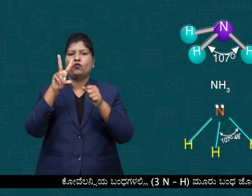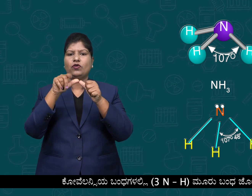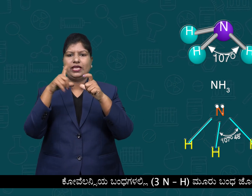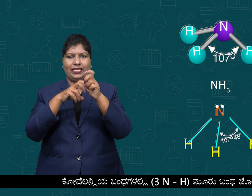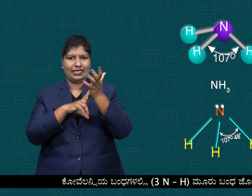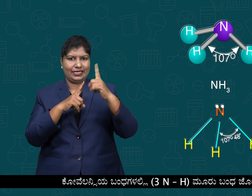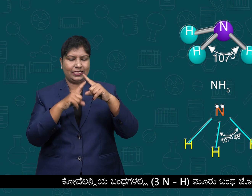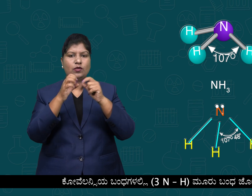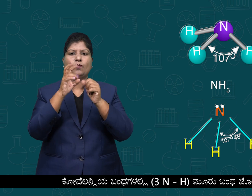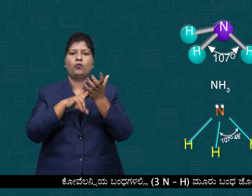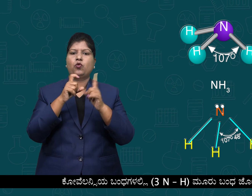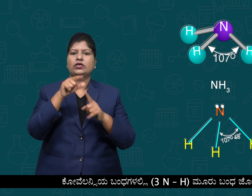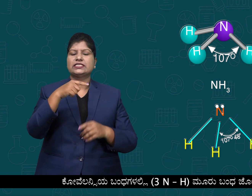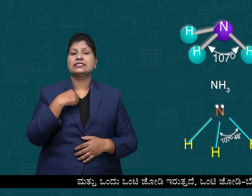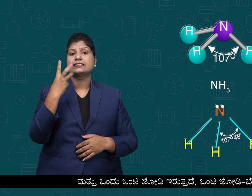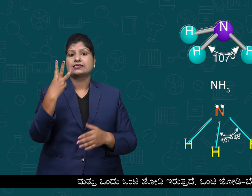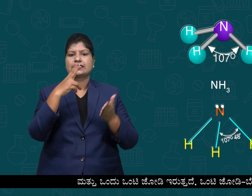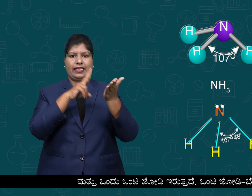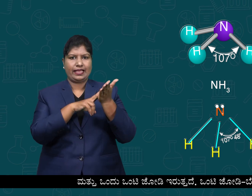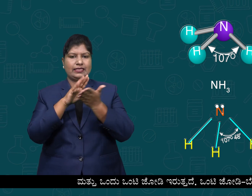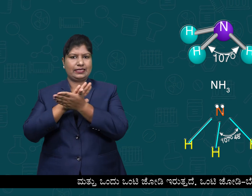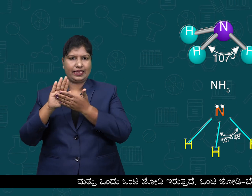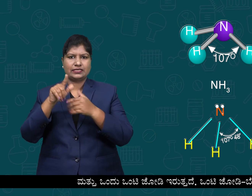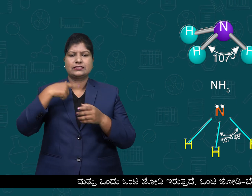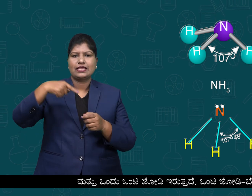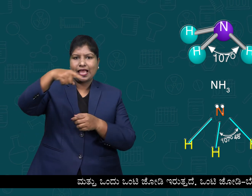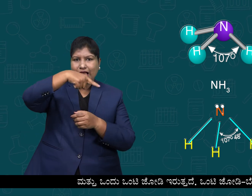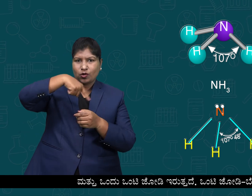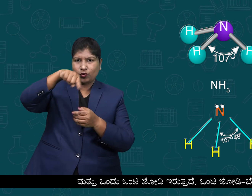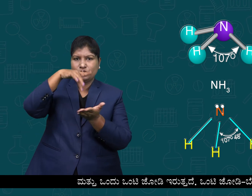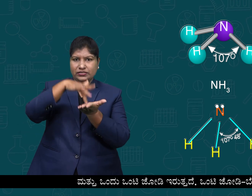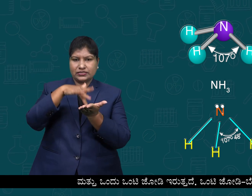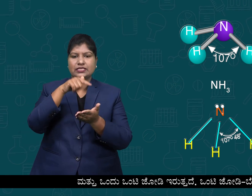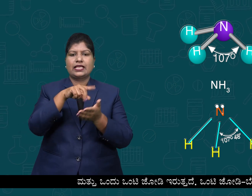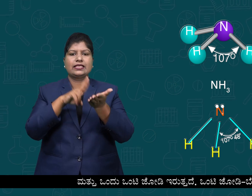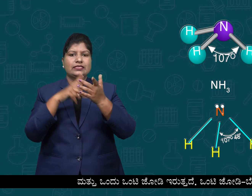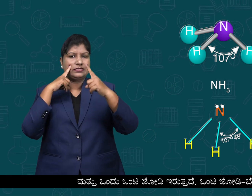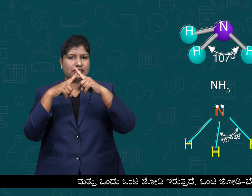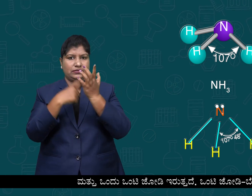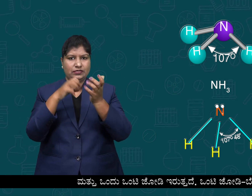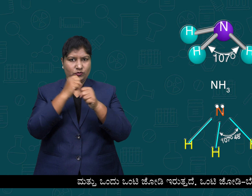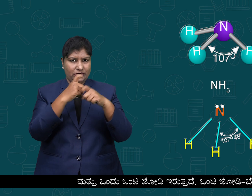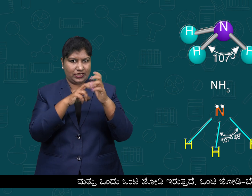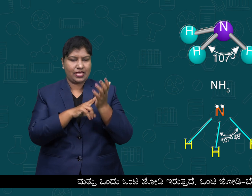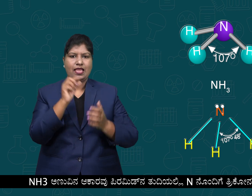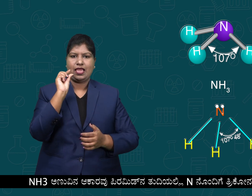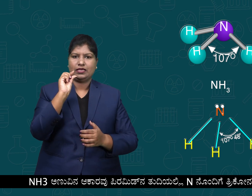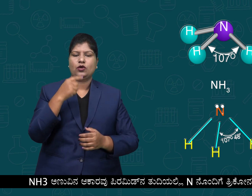3NH 3 ಬಂಧ ಜೋಡಿಗಳು ಮತ್ತು ಒಂದು ಒಂಟಿ ಜೋಡಿ ಇರುತ್ತದೆ. ಒಂಟಿ ಜೋಡಿ ಬೋ NH3